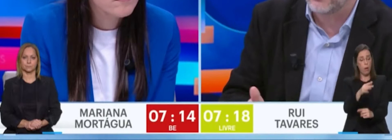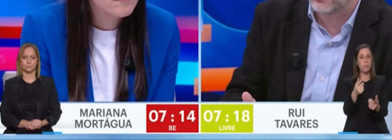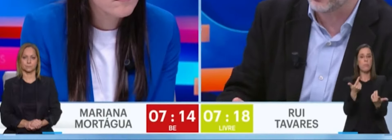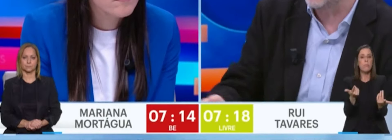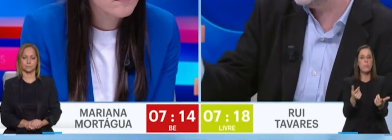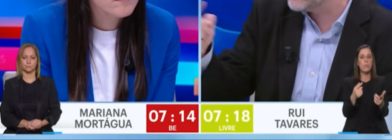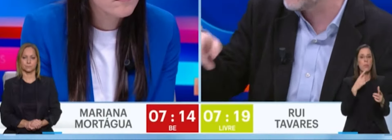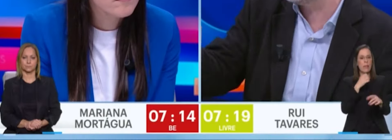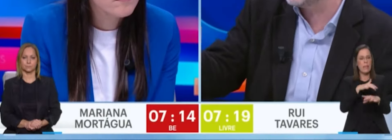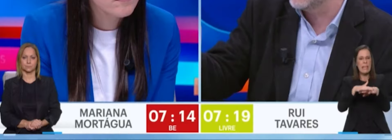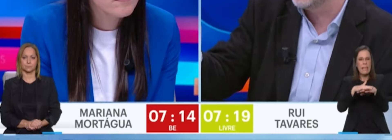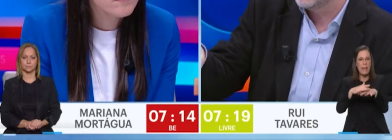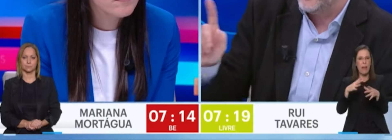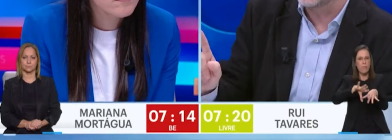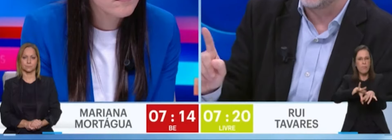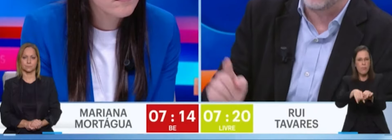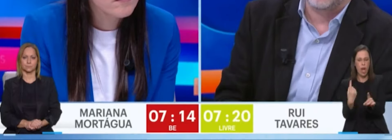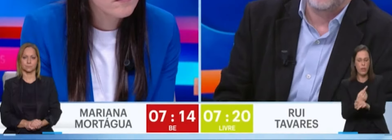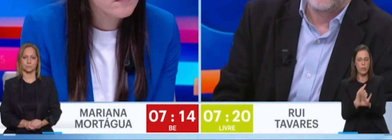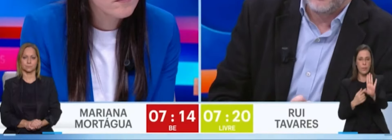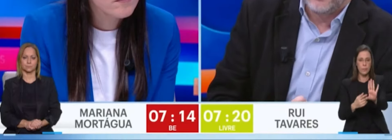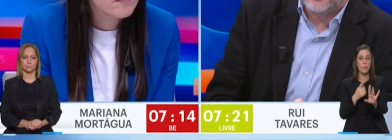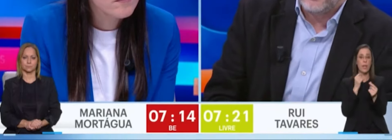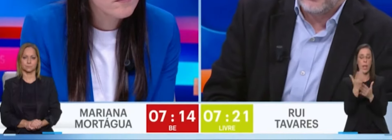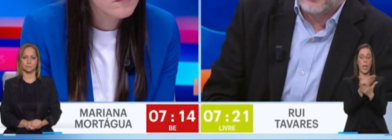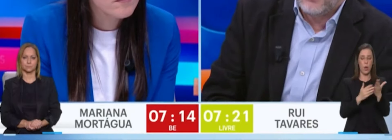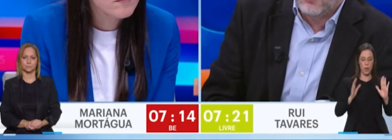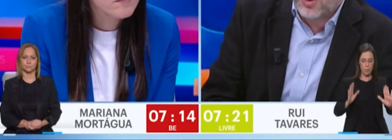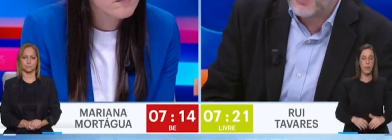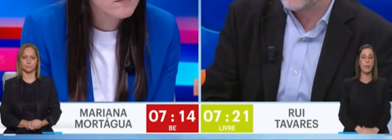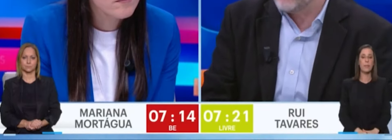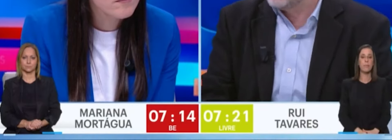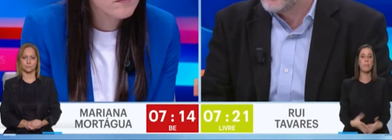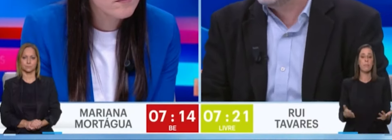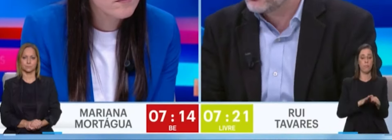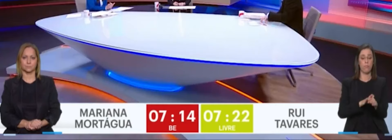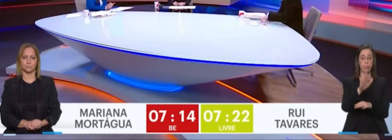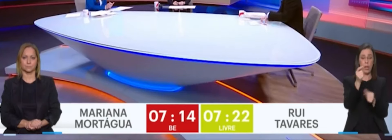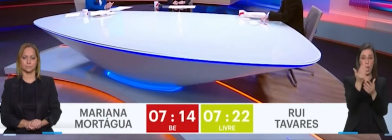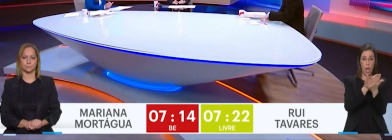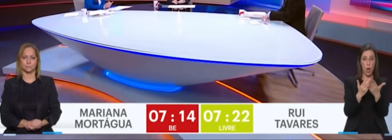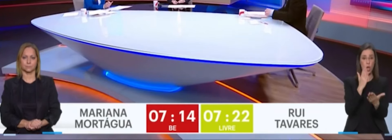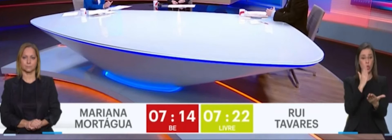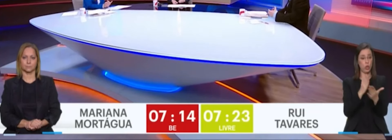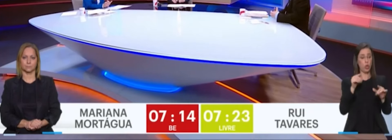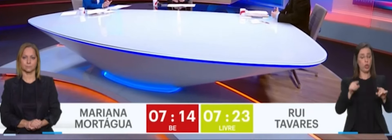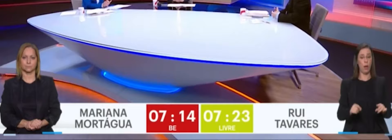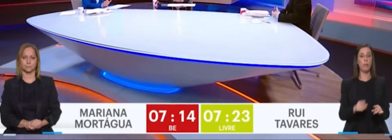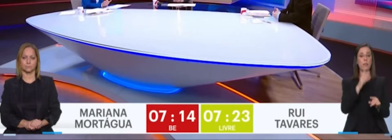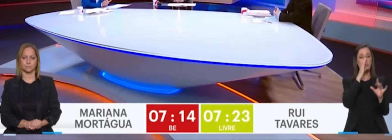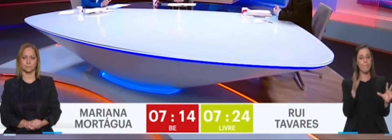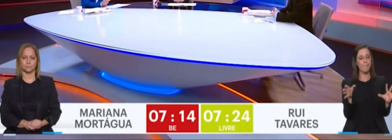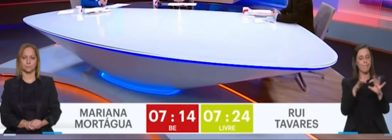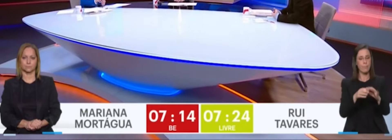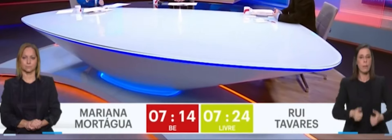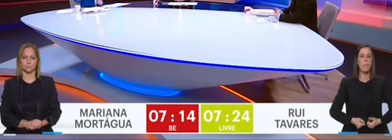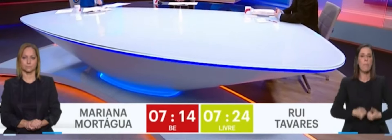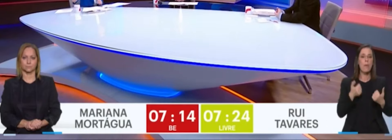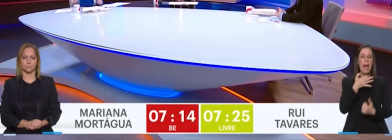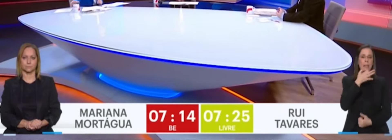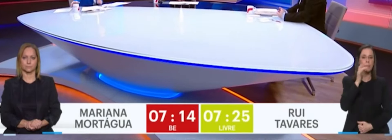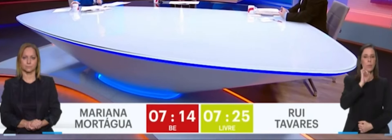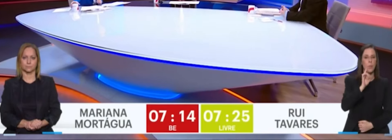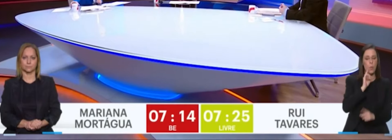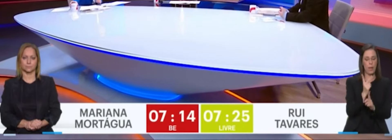a descaracterização dos bairros isso leva-nos estaun economia o crescimento da economia por si só se não for aliado a uma melhoria da qualidade de